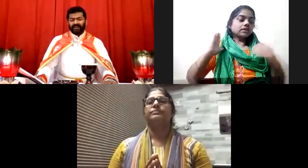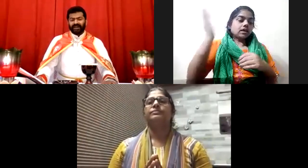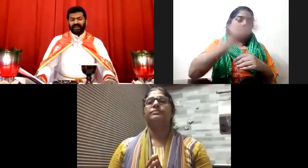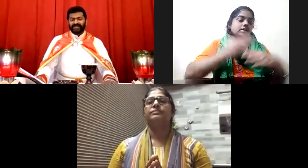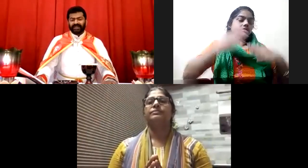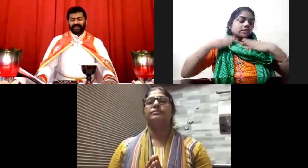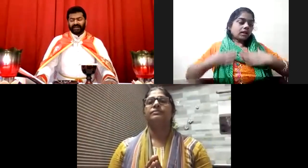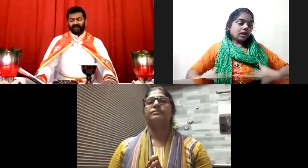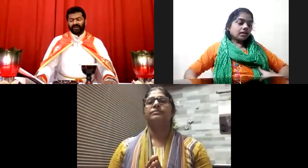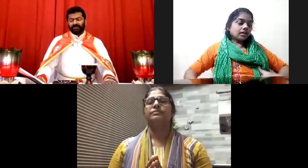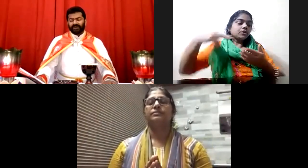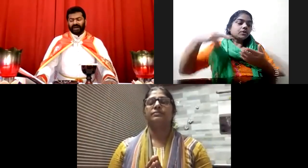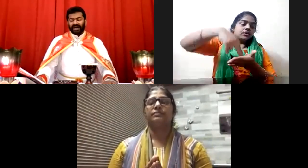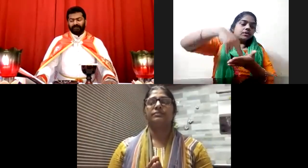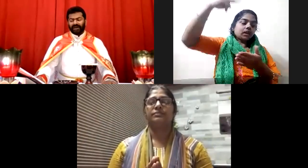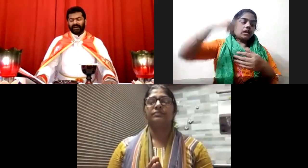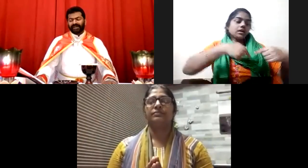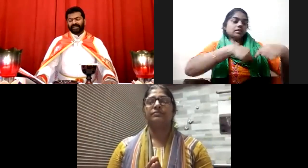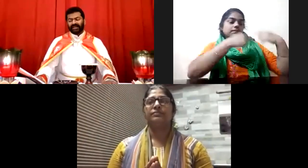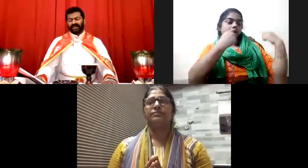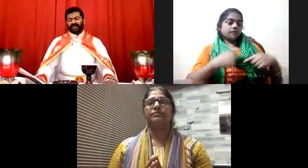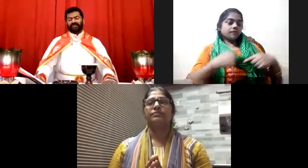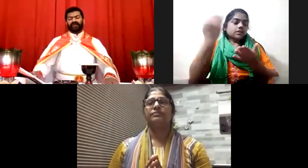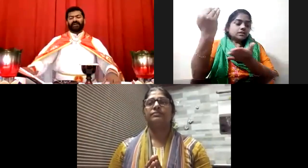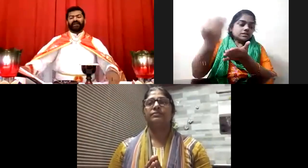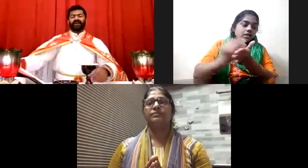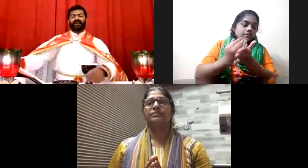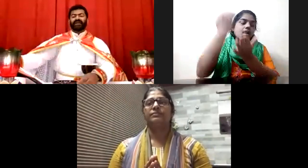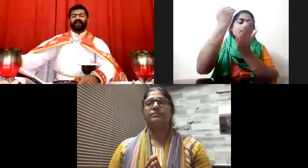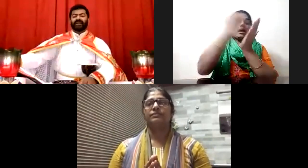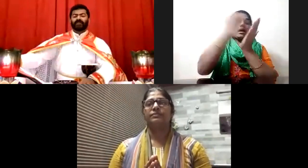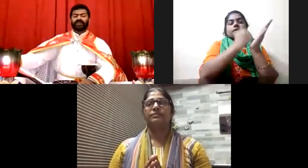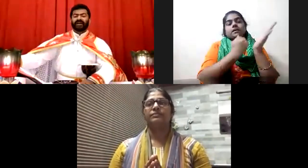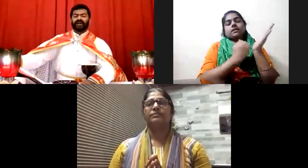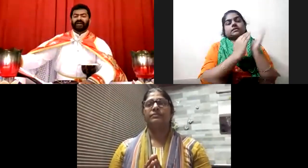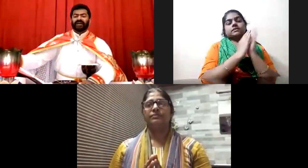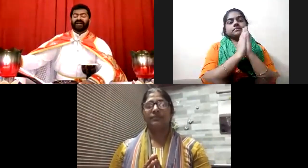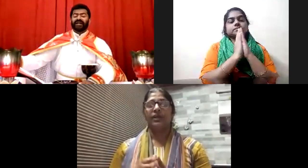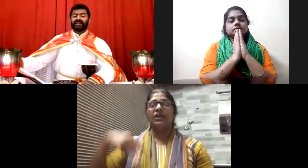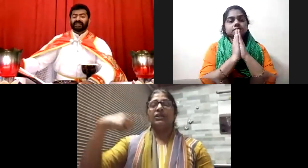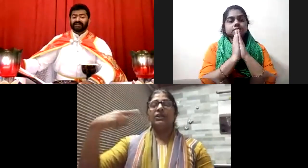ഇവ ഞങ്ങളുടെ ശരീരങ്ങളെ ഉയർപ്പിനും ആത്മാക്കളെ രക്ഷിക്കാൻ കാരണമാവട്ടെ,